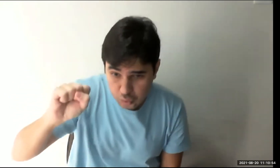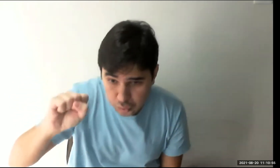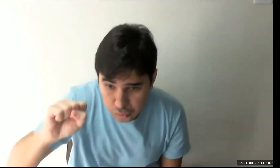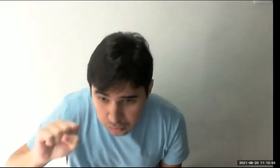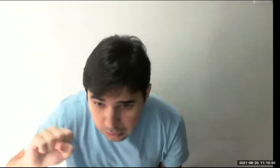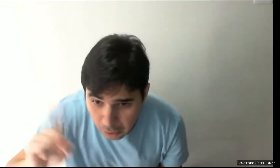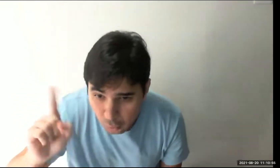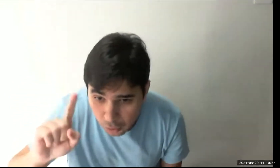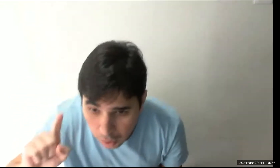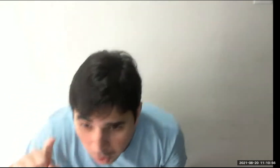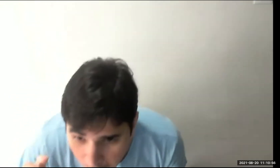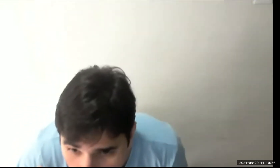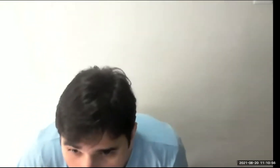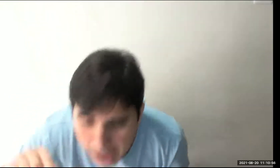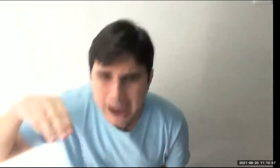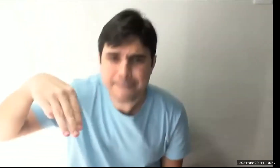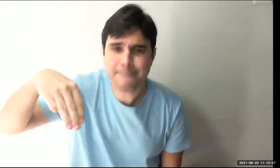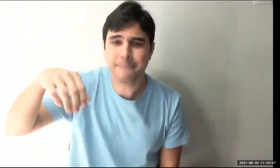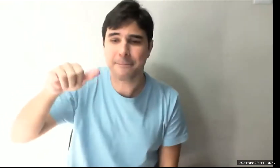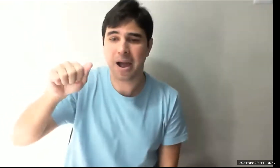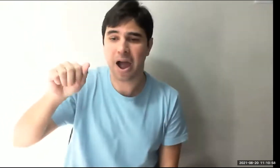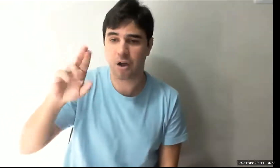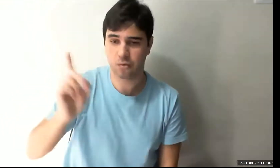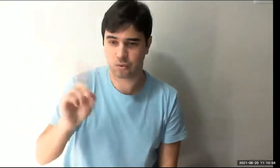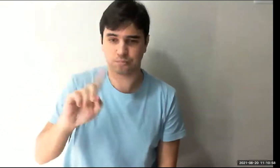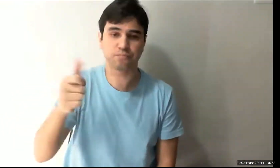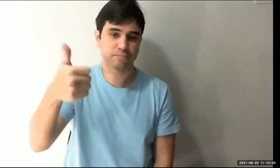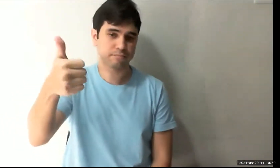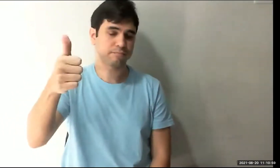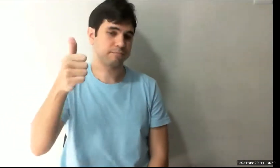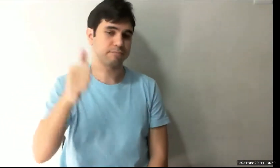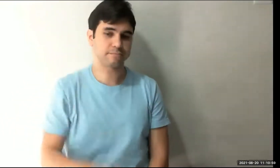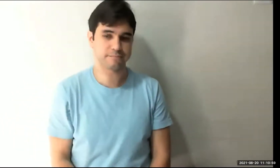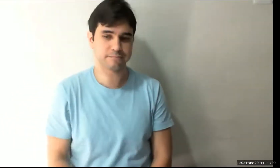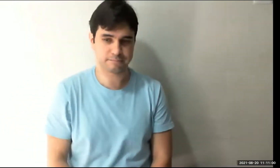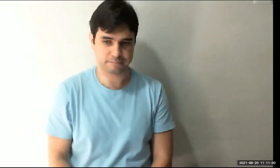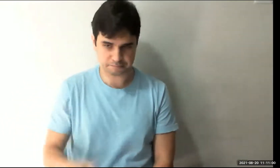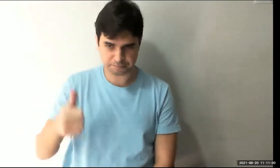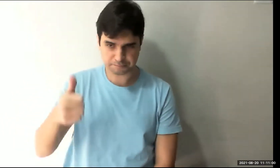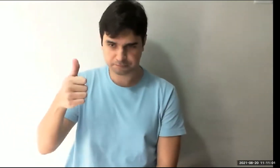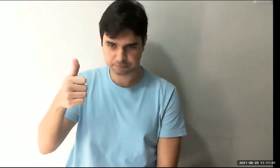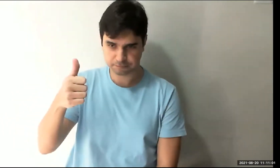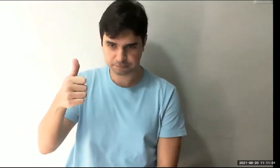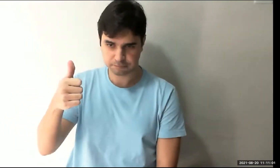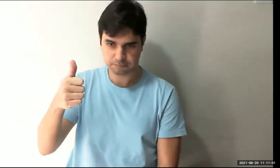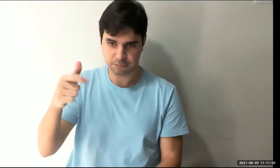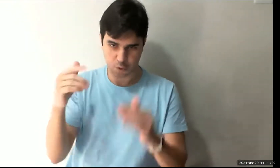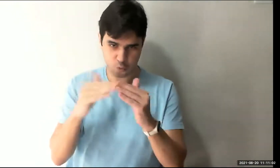Marcos. Marcos quer? Falou antes? Eu não vi. Não. Marcos. Não falou nada, não. Falou nada,